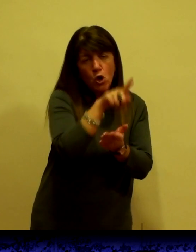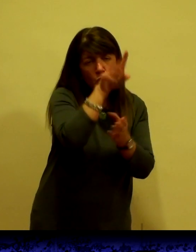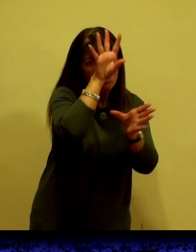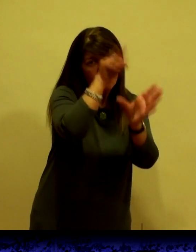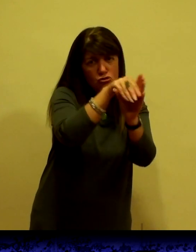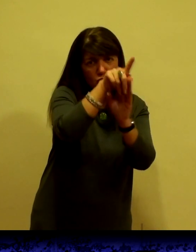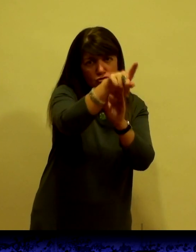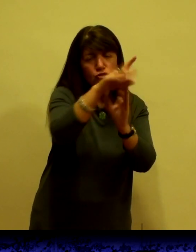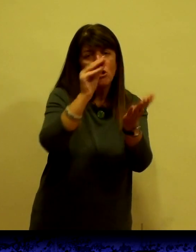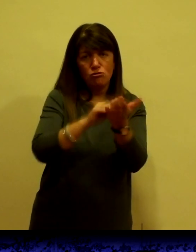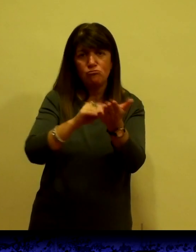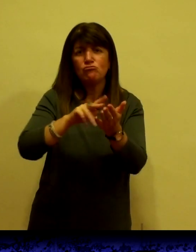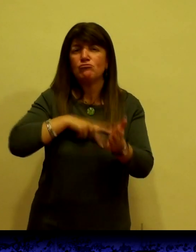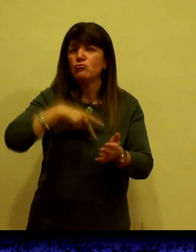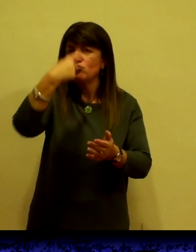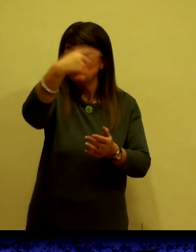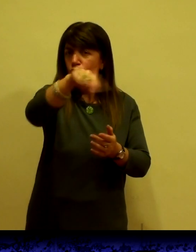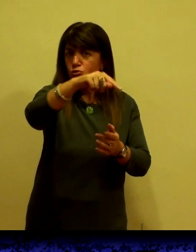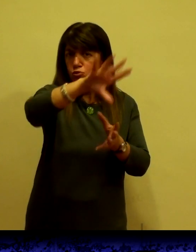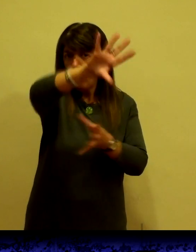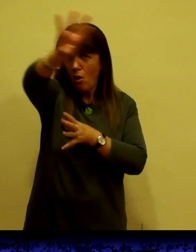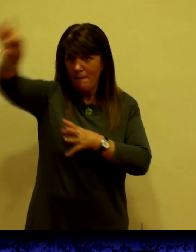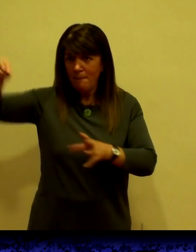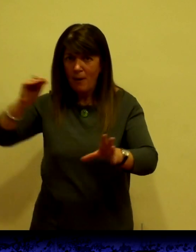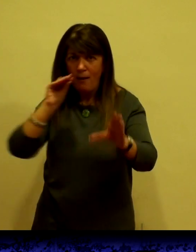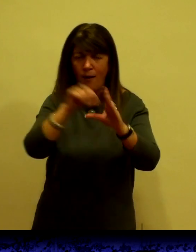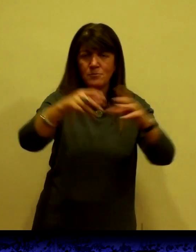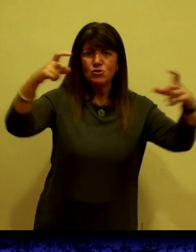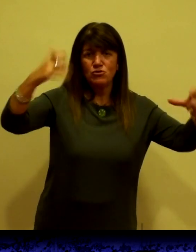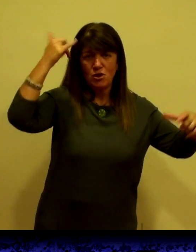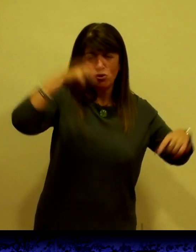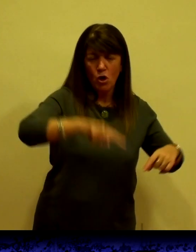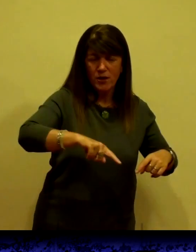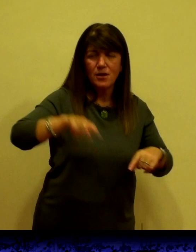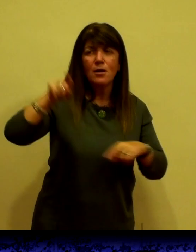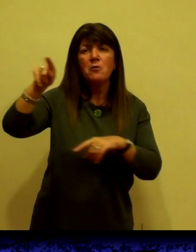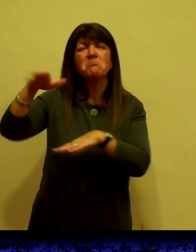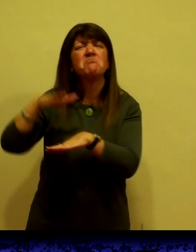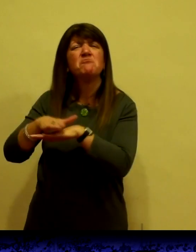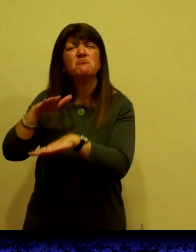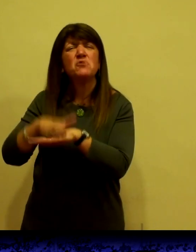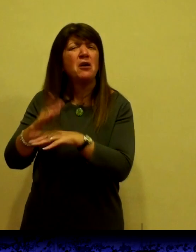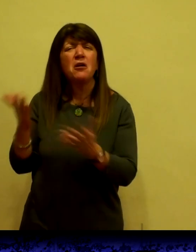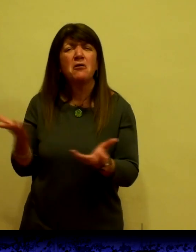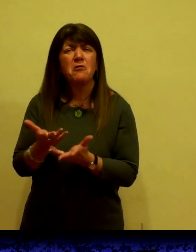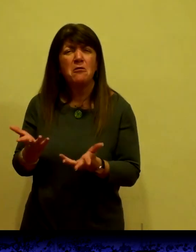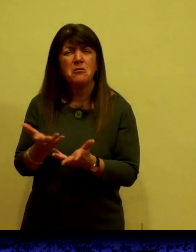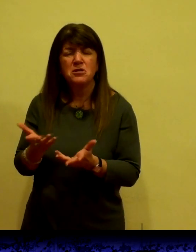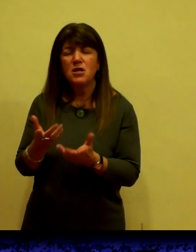trasposta nella città di Torino. Loro hanno utilizzato come metodo quello